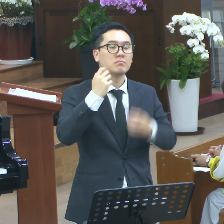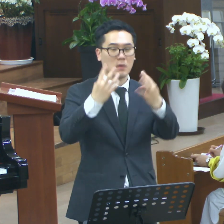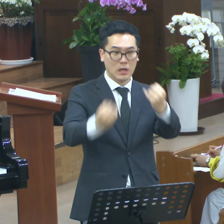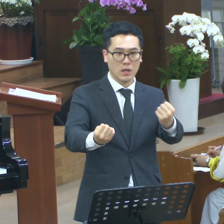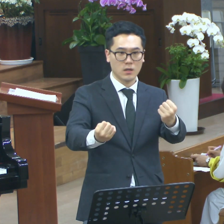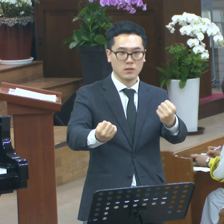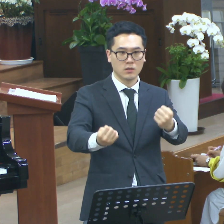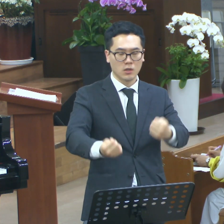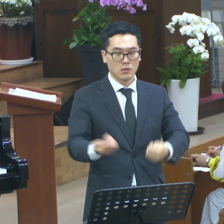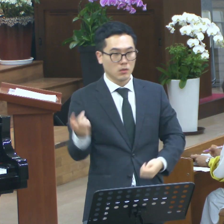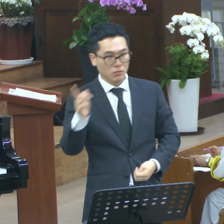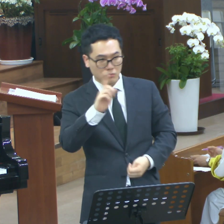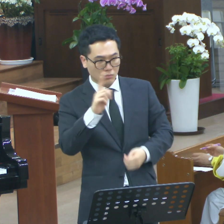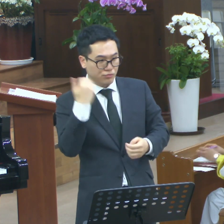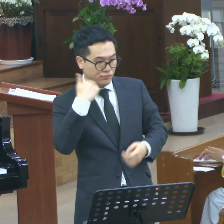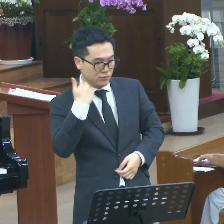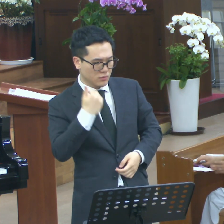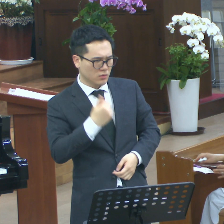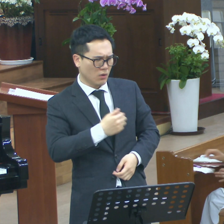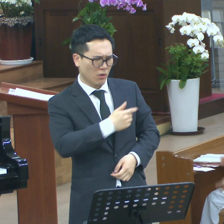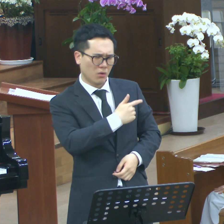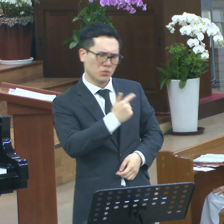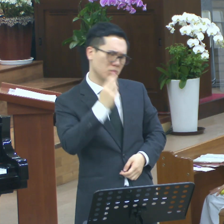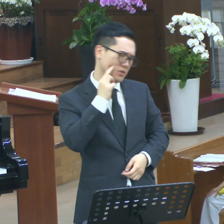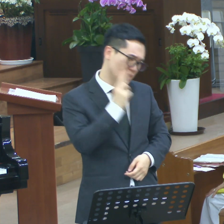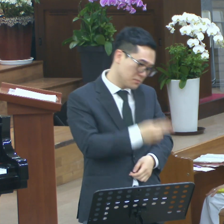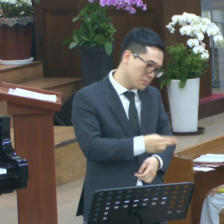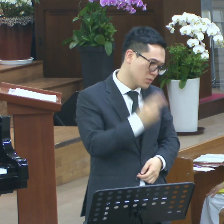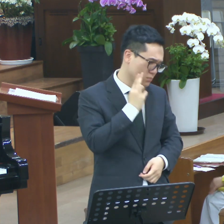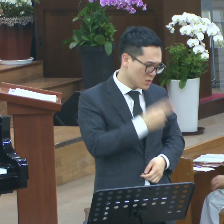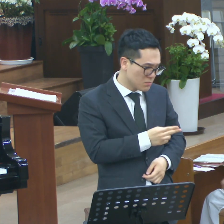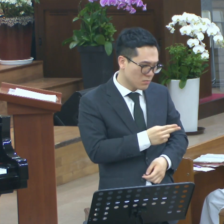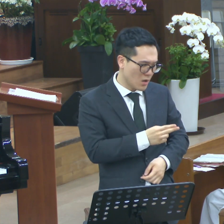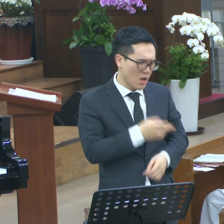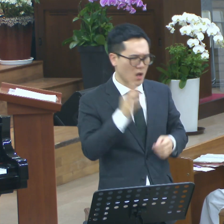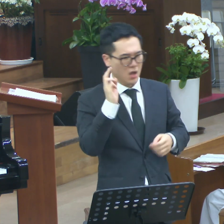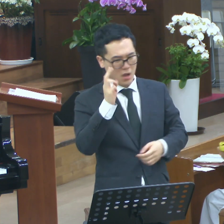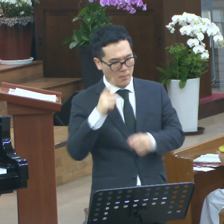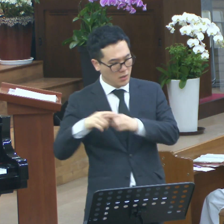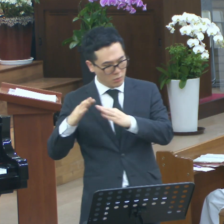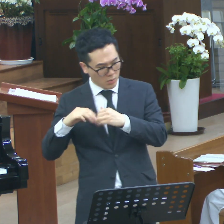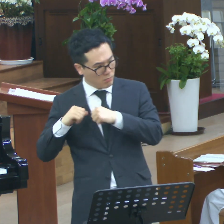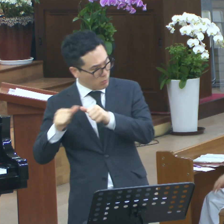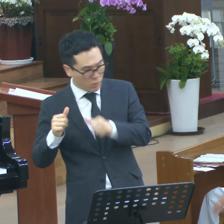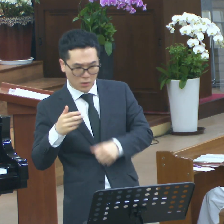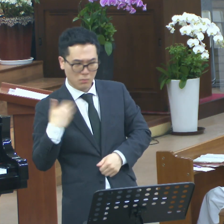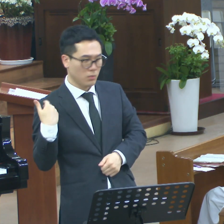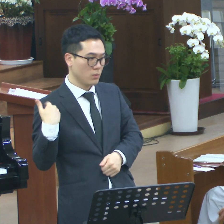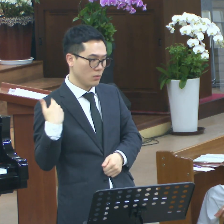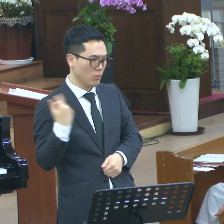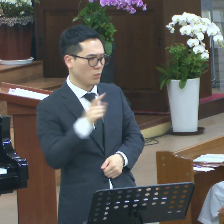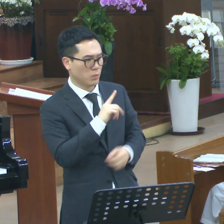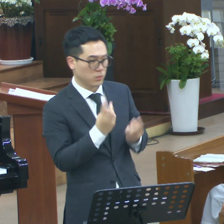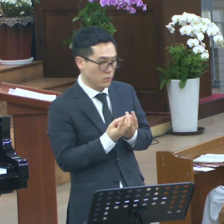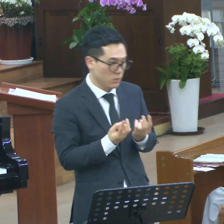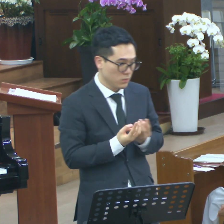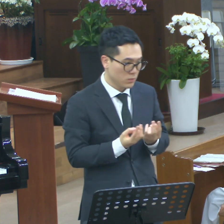너무 어려움이 와서 제가 이렇게 보기에 저 집은 이제 교회 못 나오겠다. 어떡하지? 그런데 그 어려움이 온